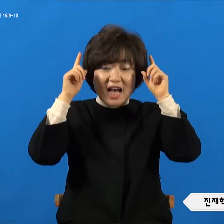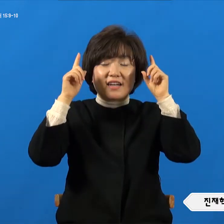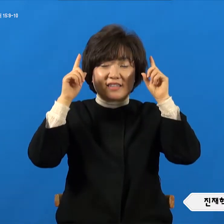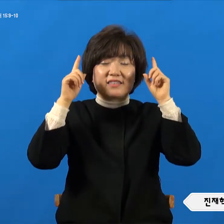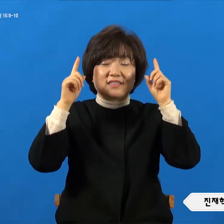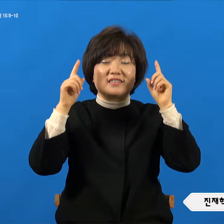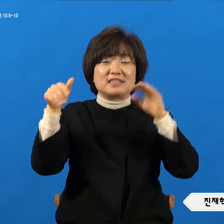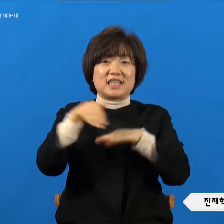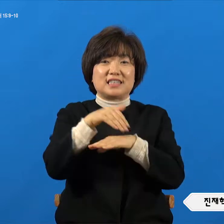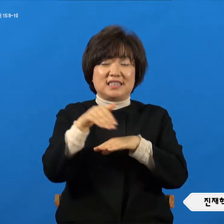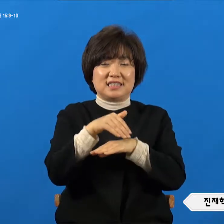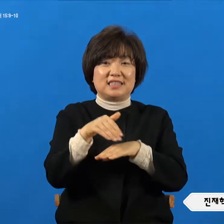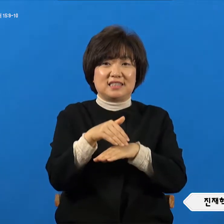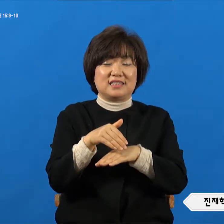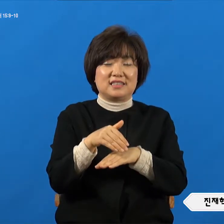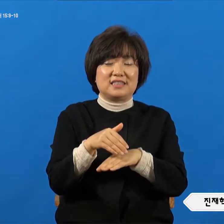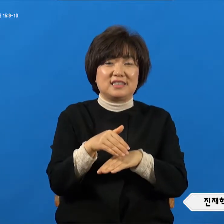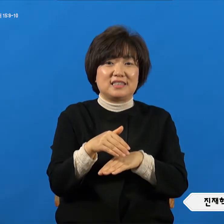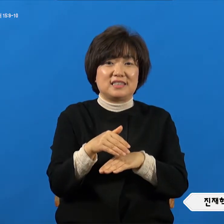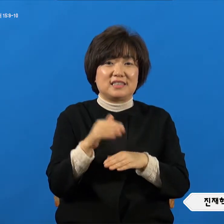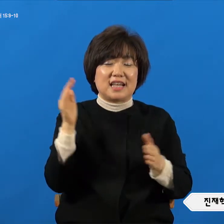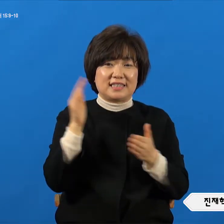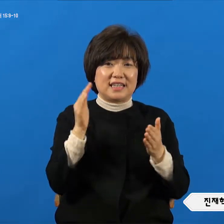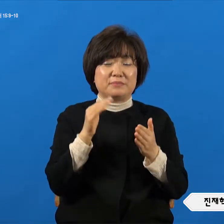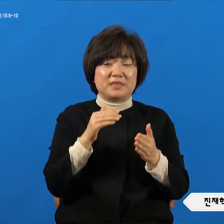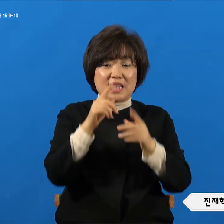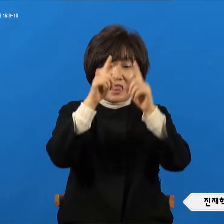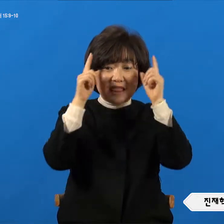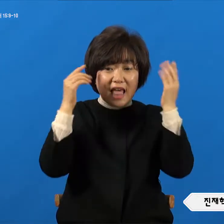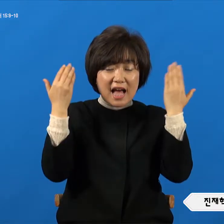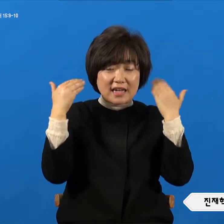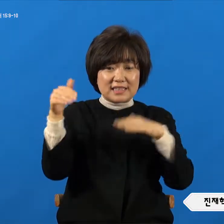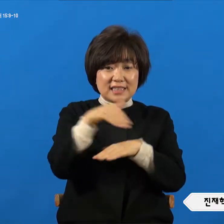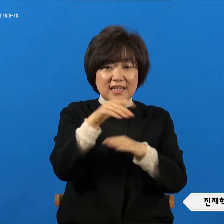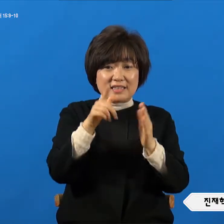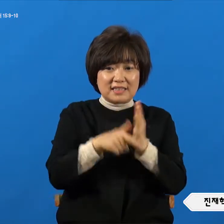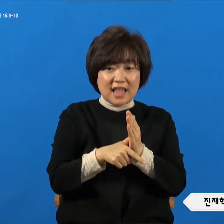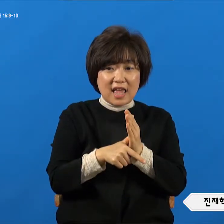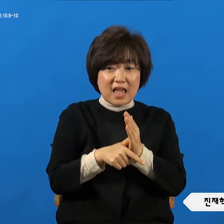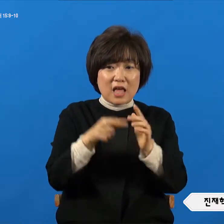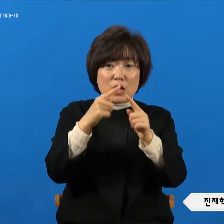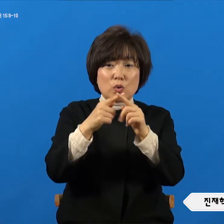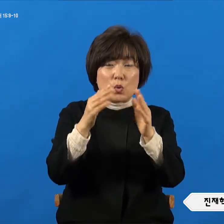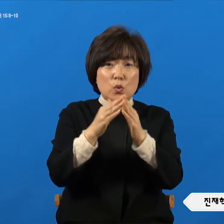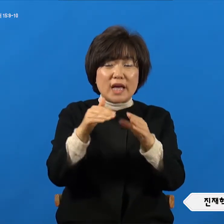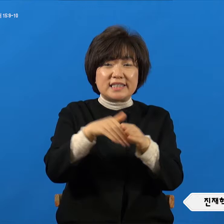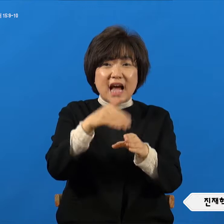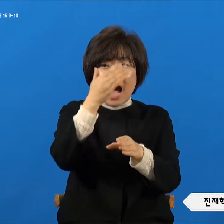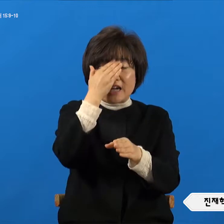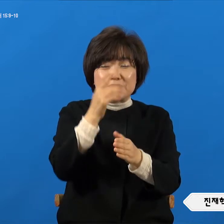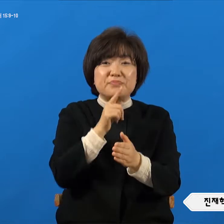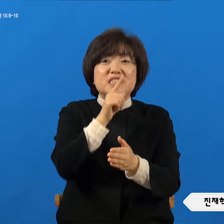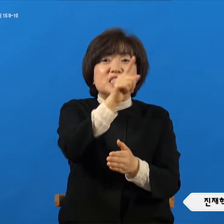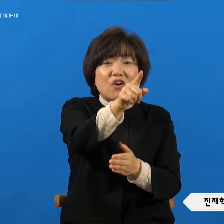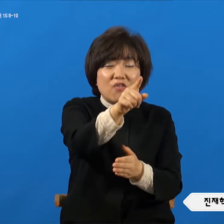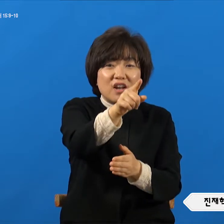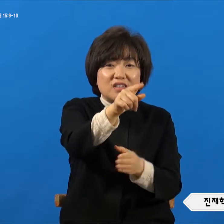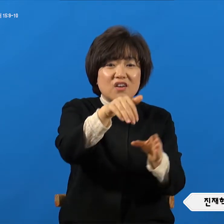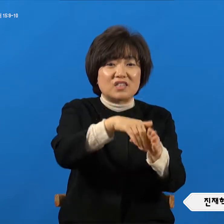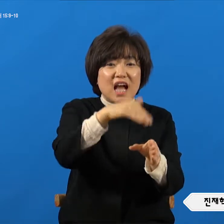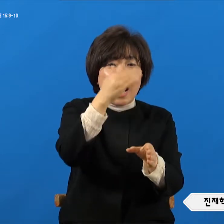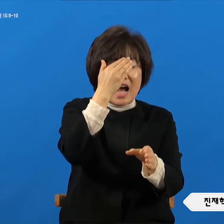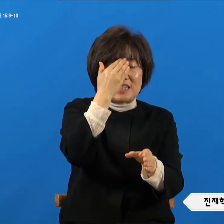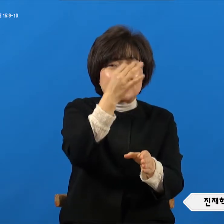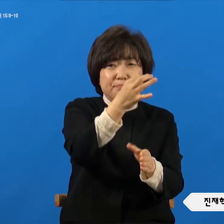다니는 한지연입니다. 제가 대학교를 다닐 때 교회에 장학금 신청을 해서 장학금을 받은